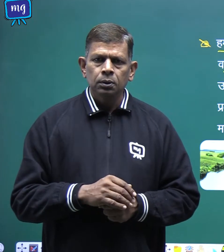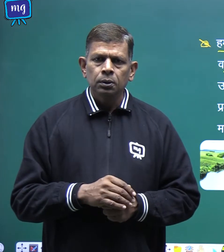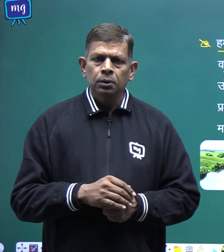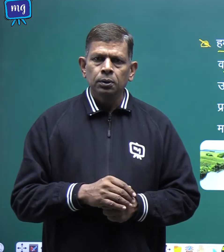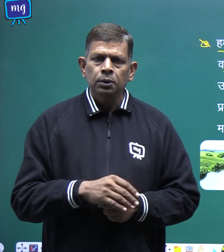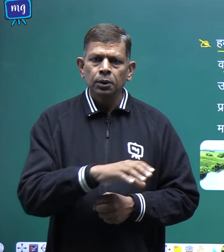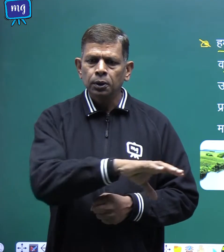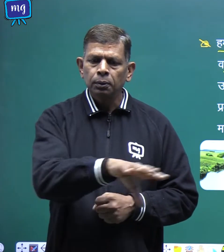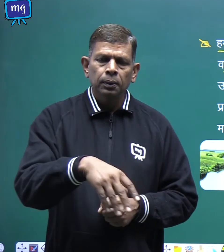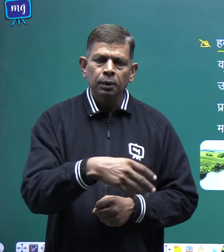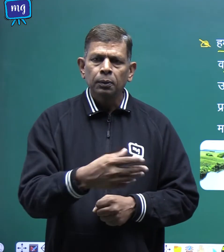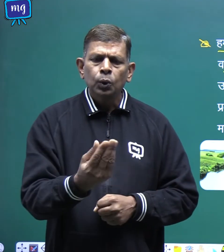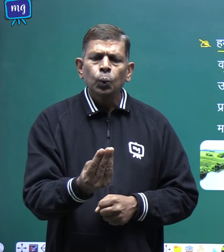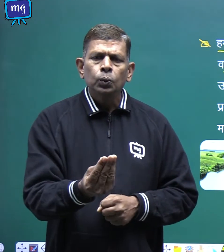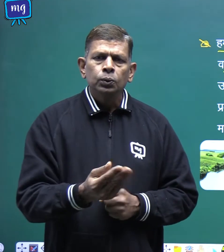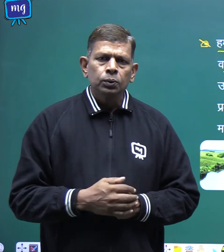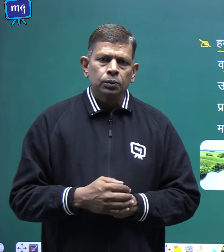इनमें से कुछ